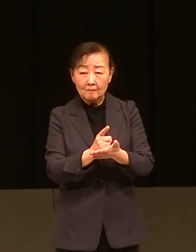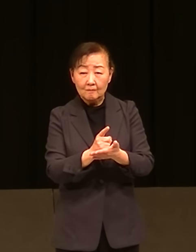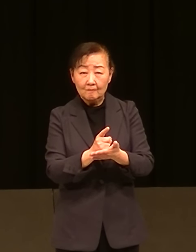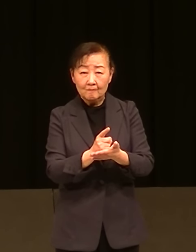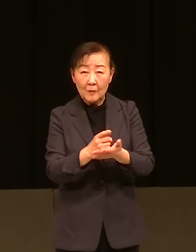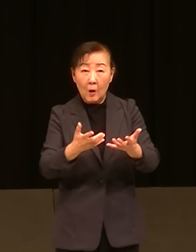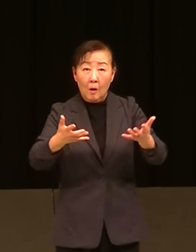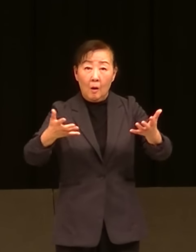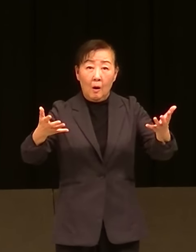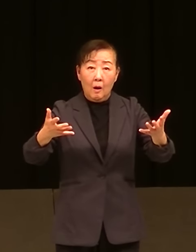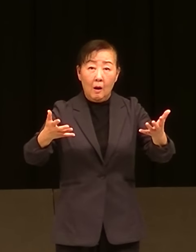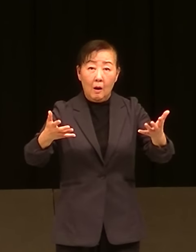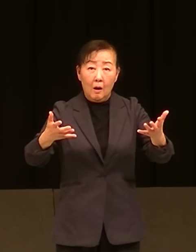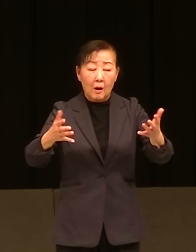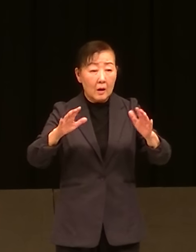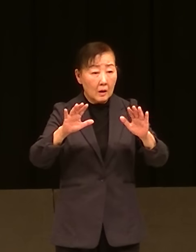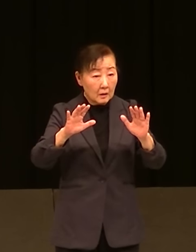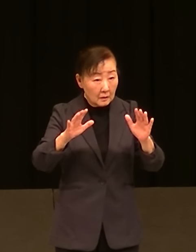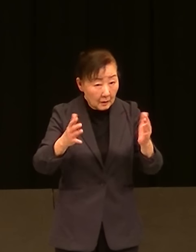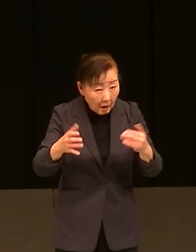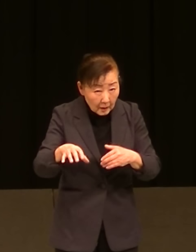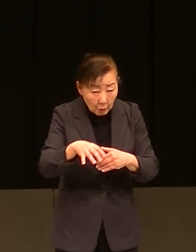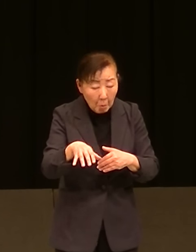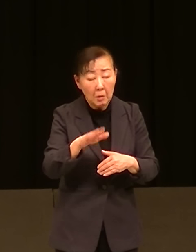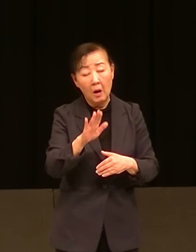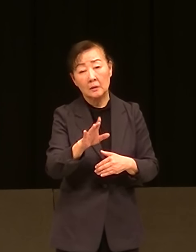わーっという喝采にならなかったところ